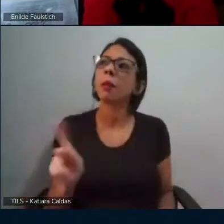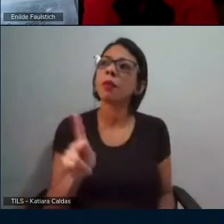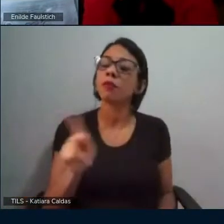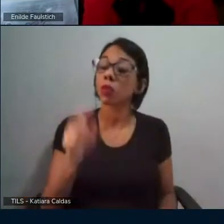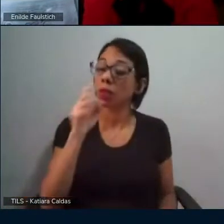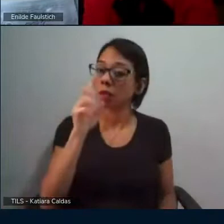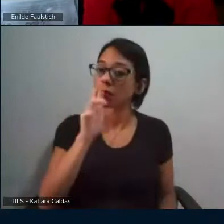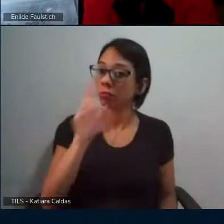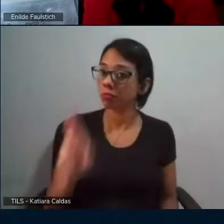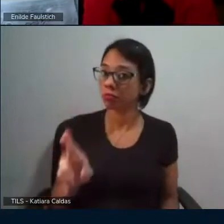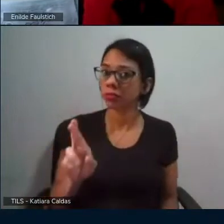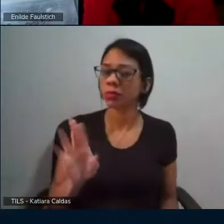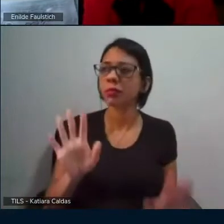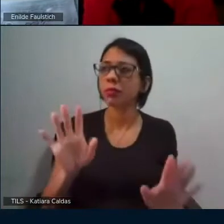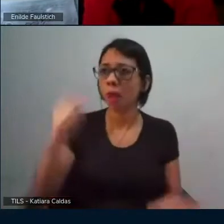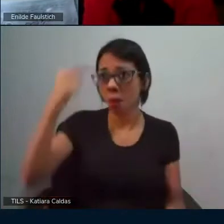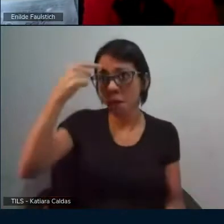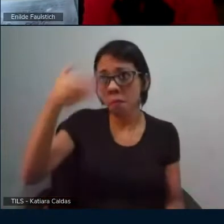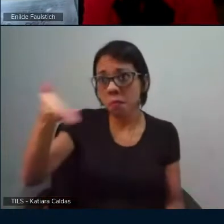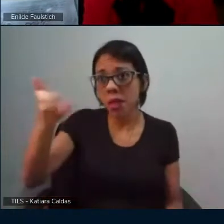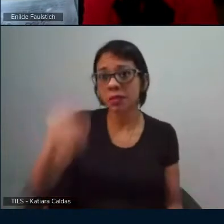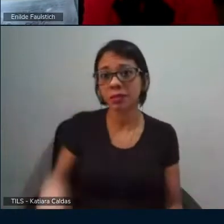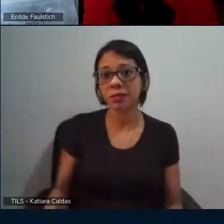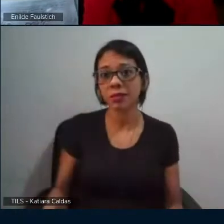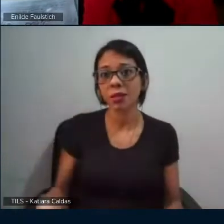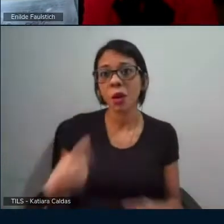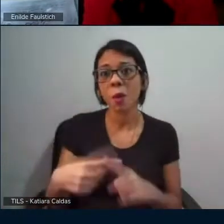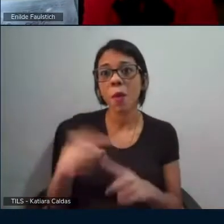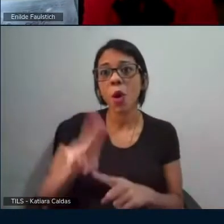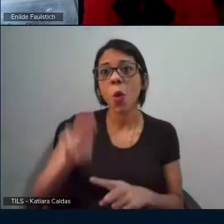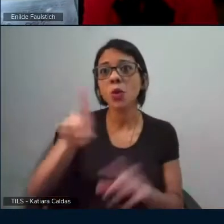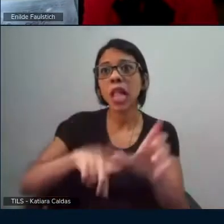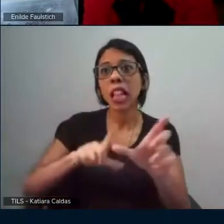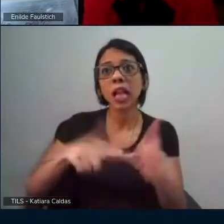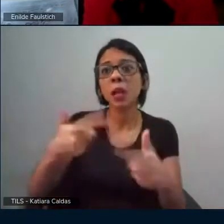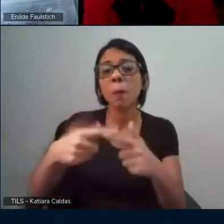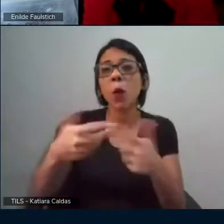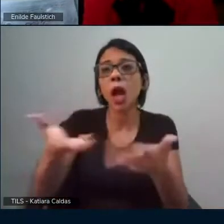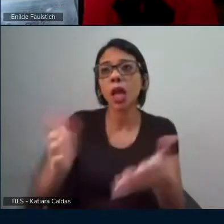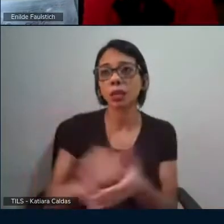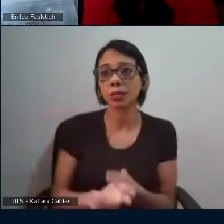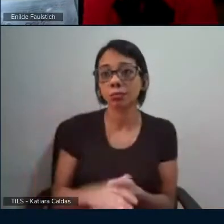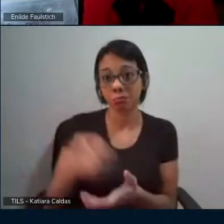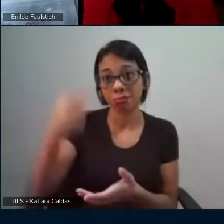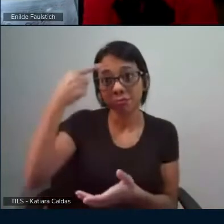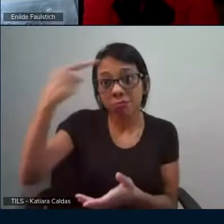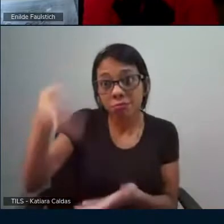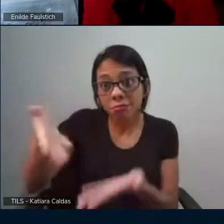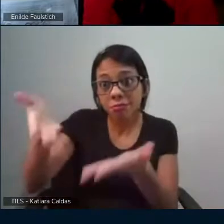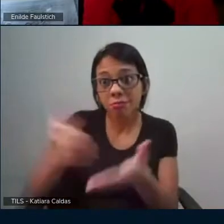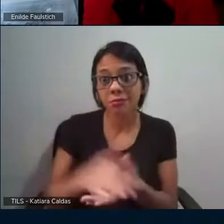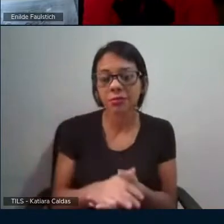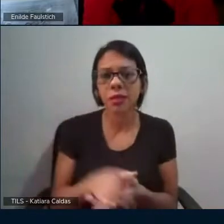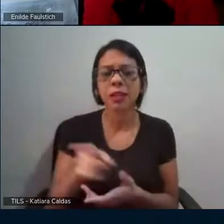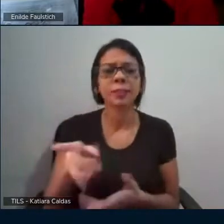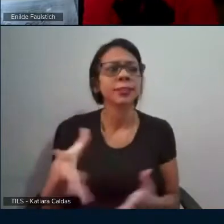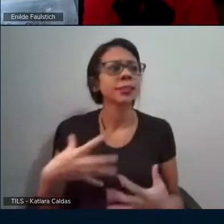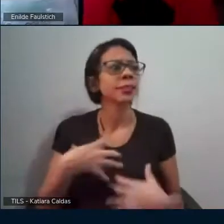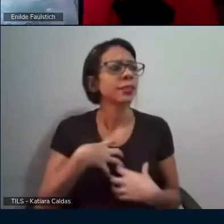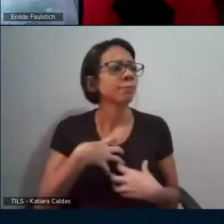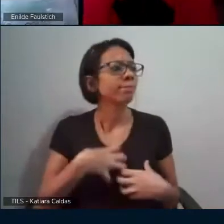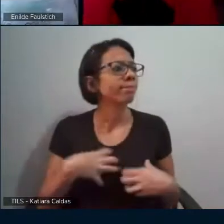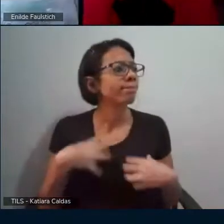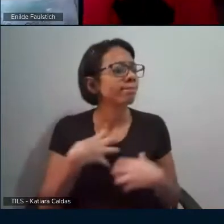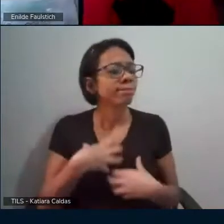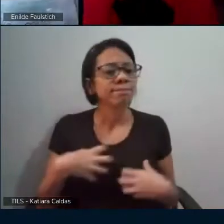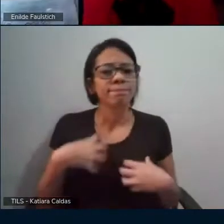falou, pense, por que que vocês usam essas letras? E aquilo te angustiou e você